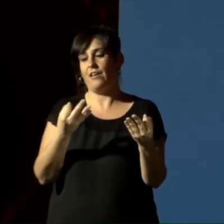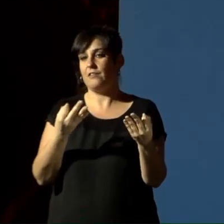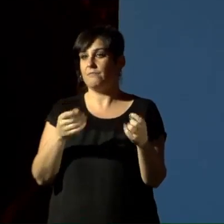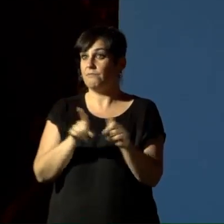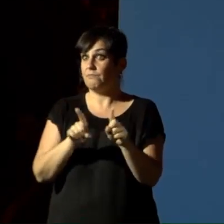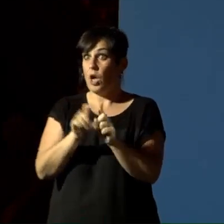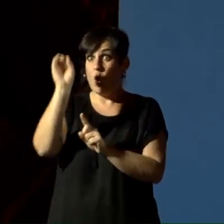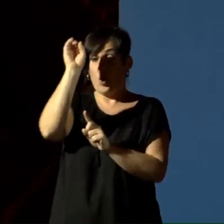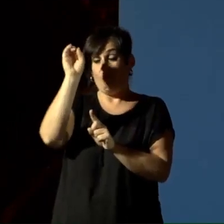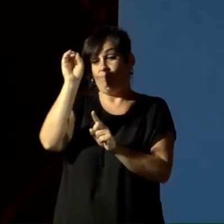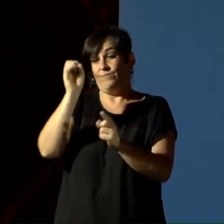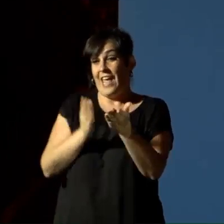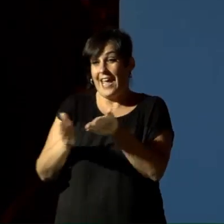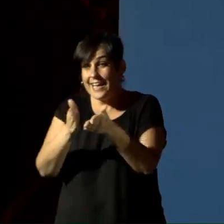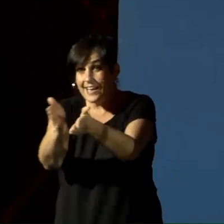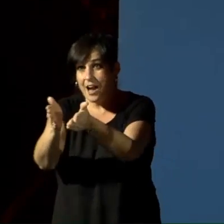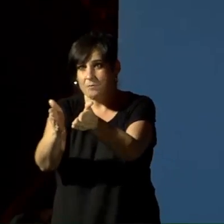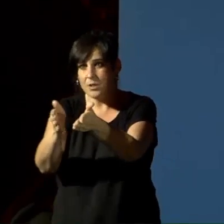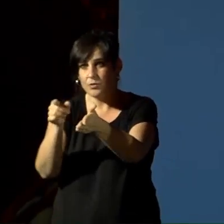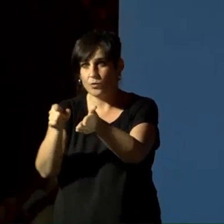dun paradigma que confrontaba